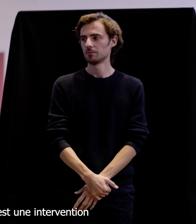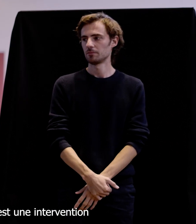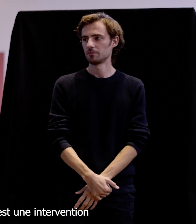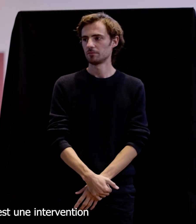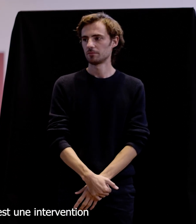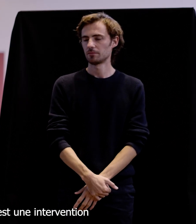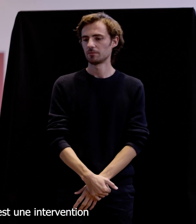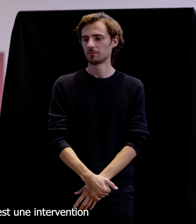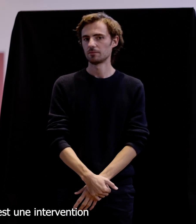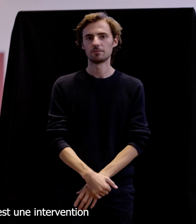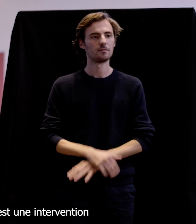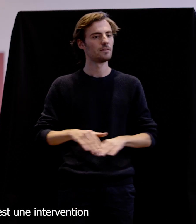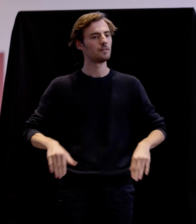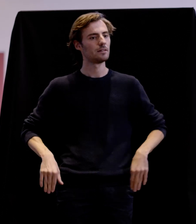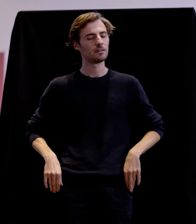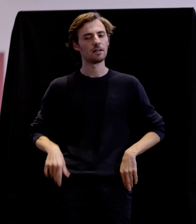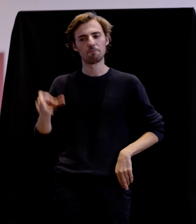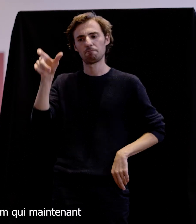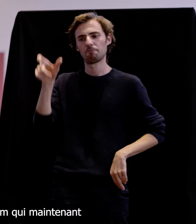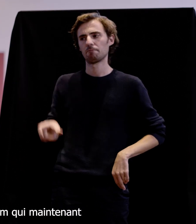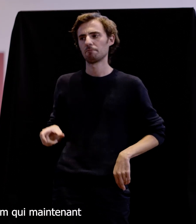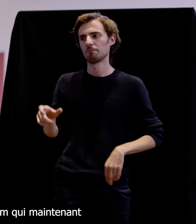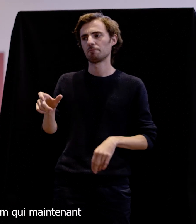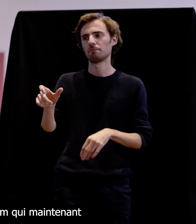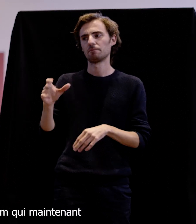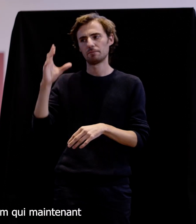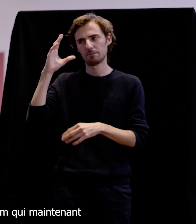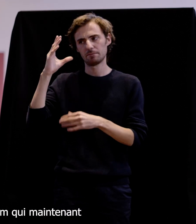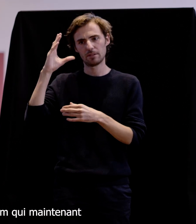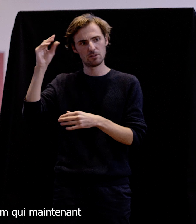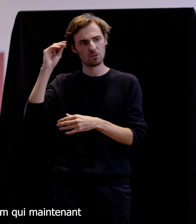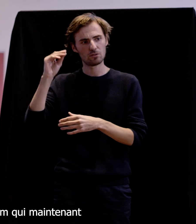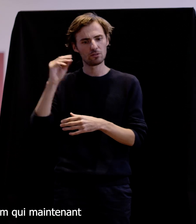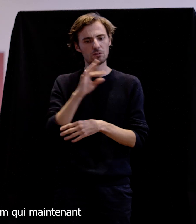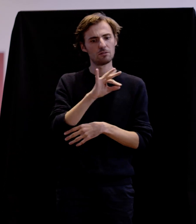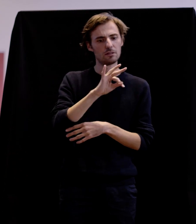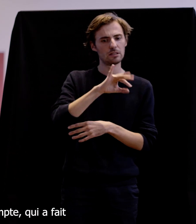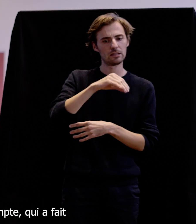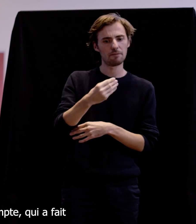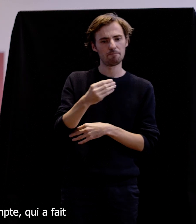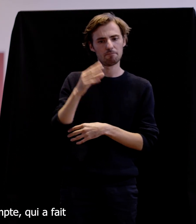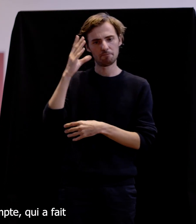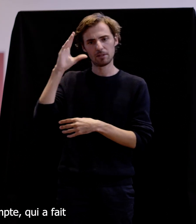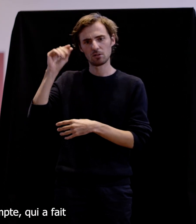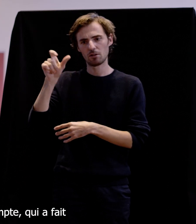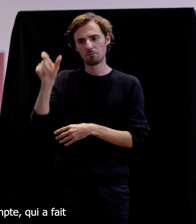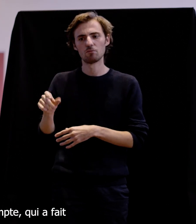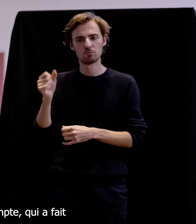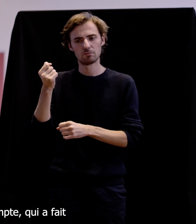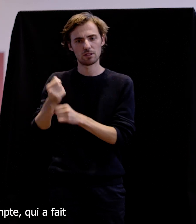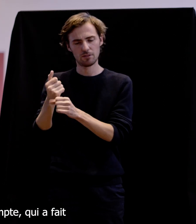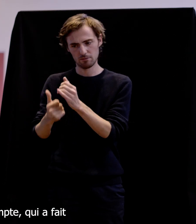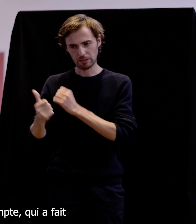Une dernière chose, c'est une intervention d'une étudiante de Tim, qui est maintenant travaille à son